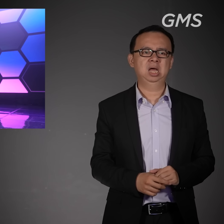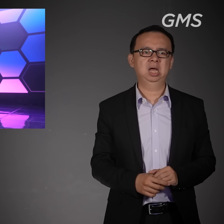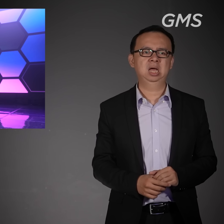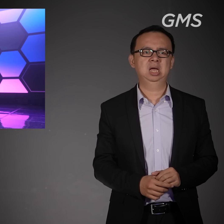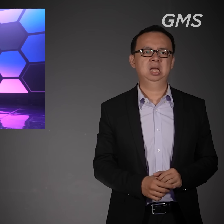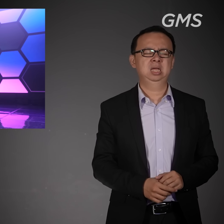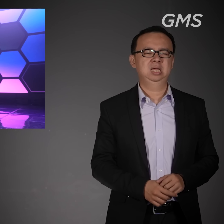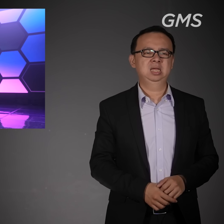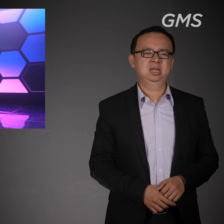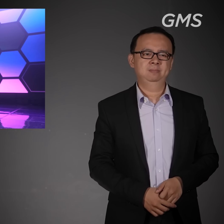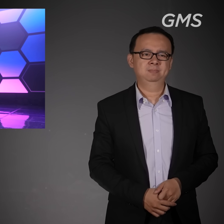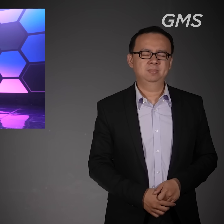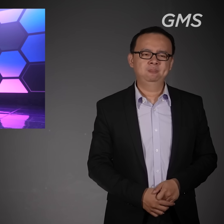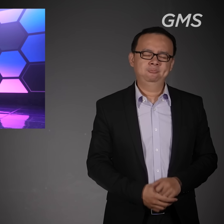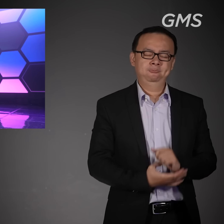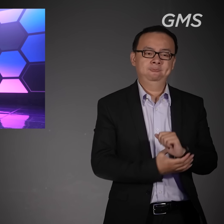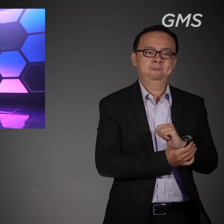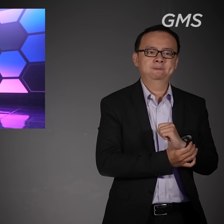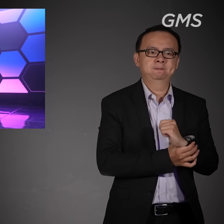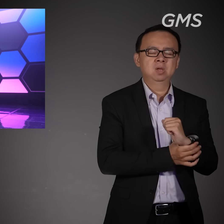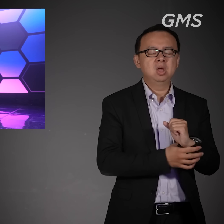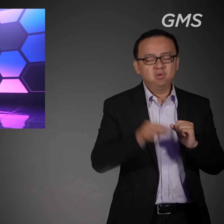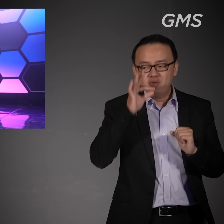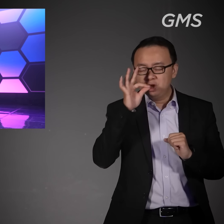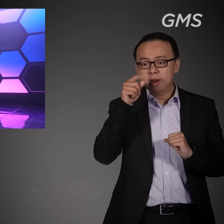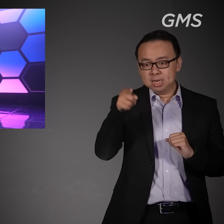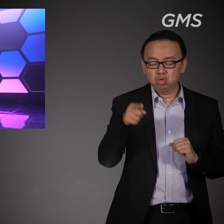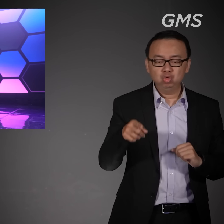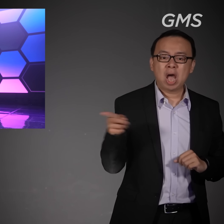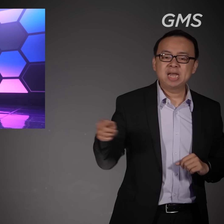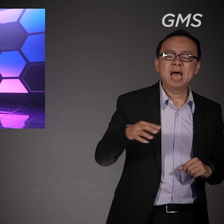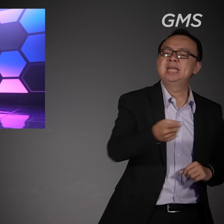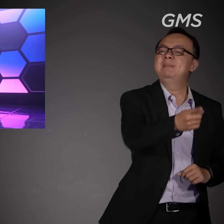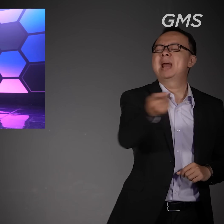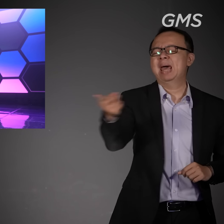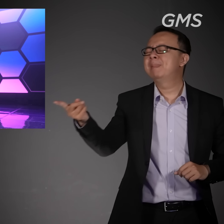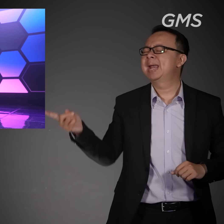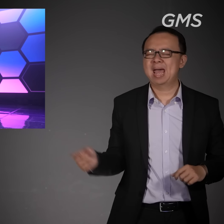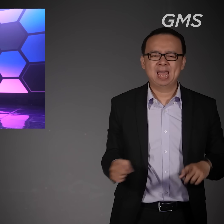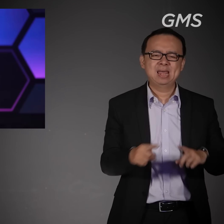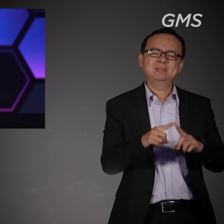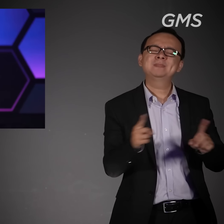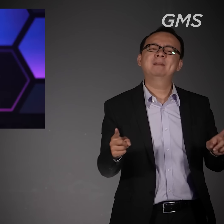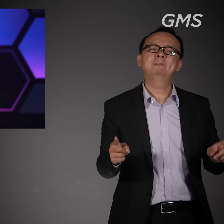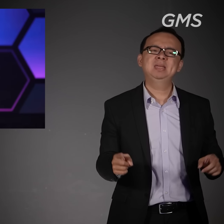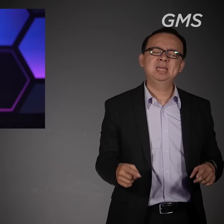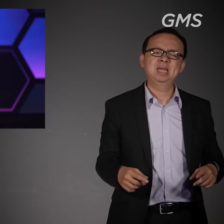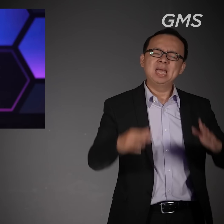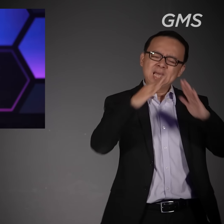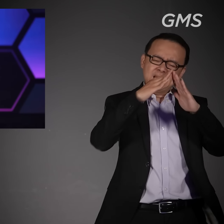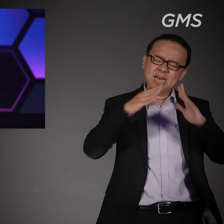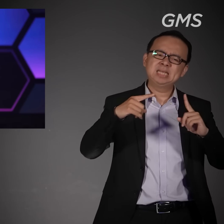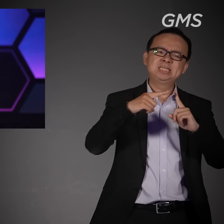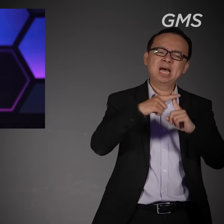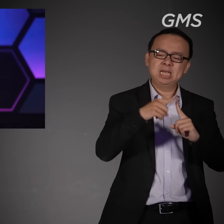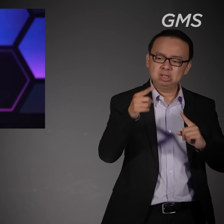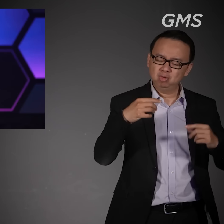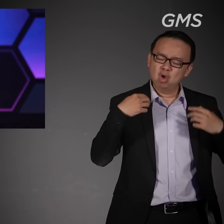Tetapi kehadiran gereja secara fisik tidak bisa digantikan dengan apapun juga. Secara